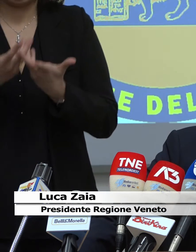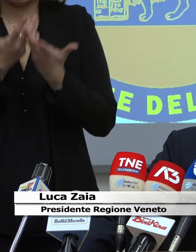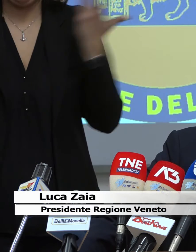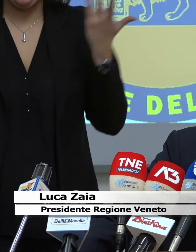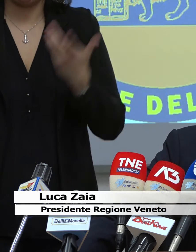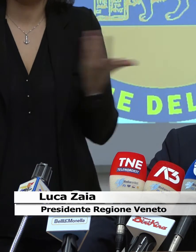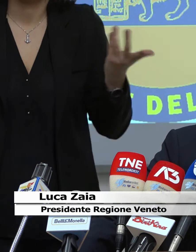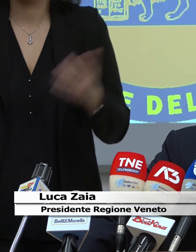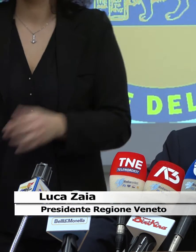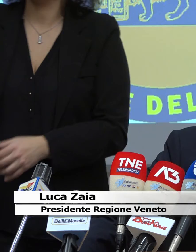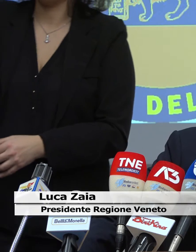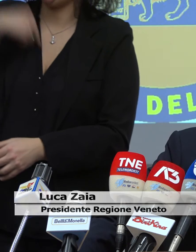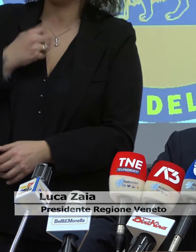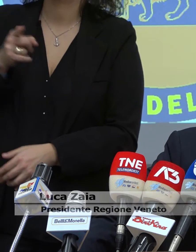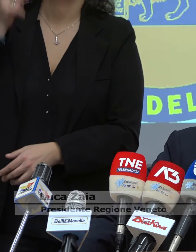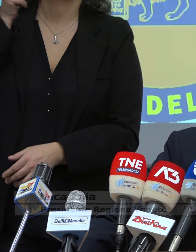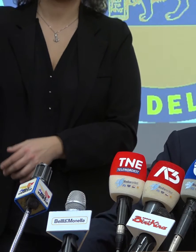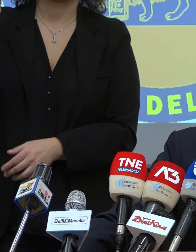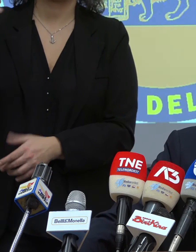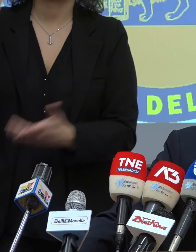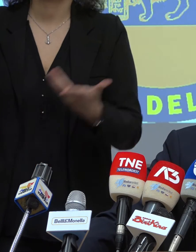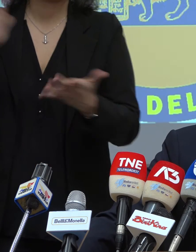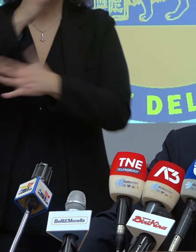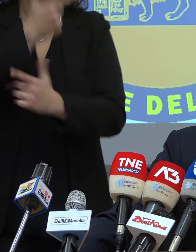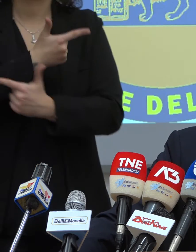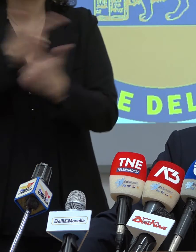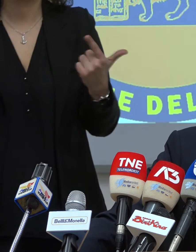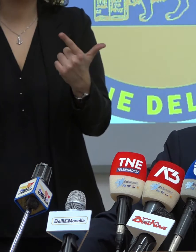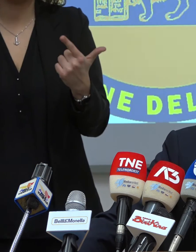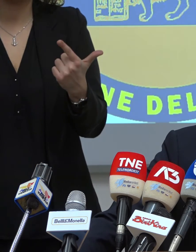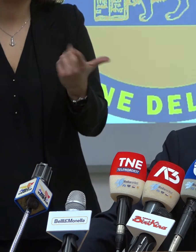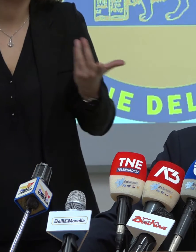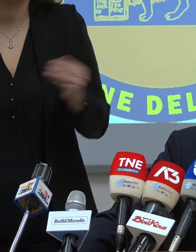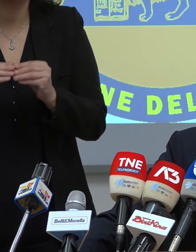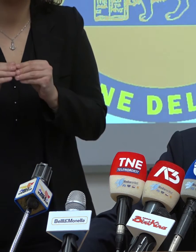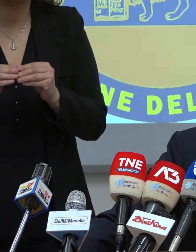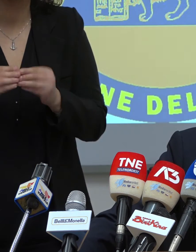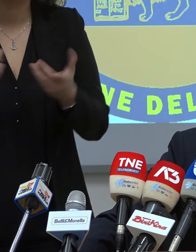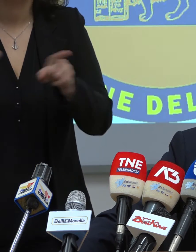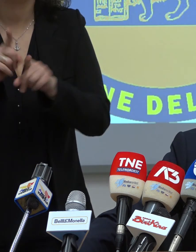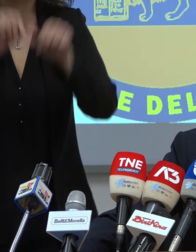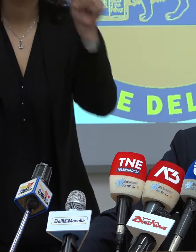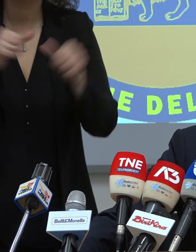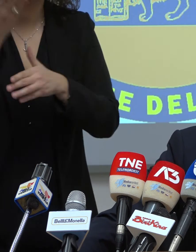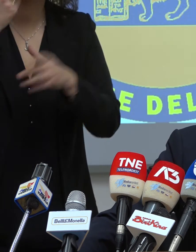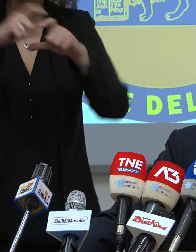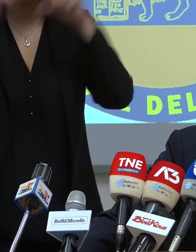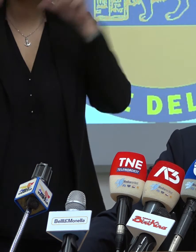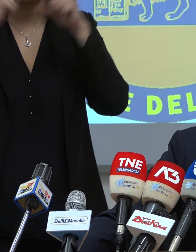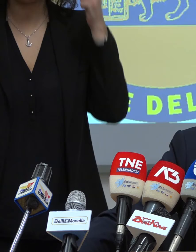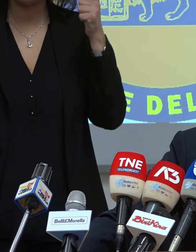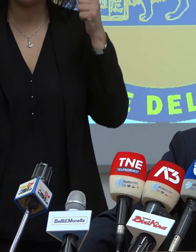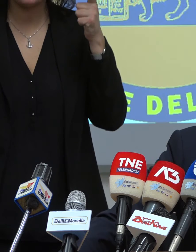trovarne altri, se domani mattina vi faccio un esempio come è accaduto con le mascherine, mi suona il campanello un imprenditore, vi ricordate